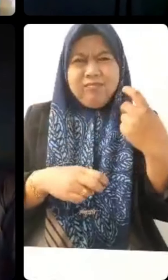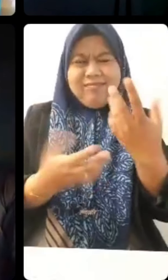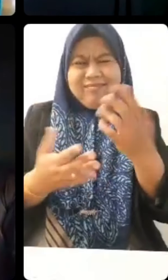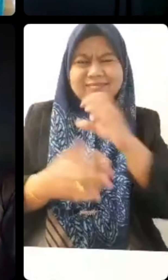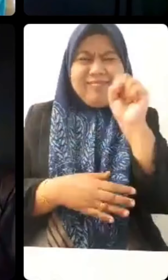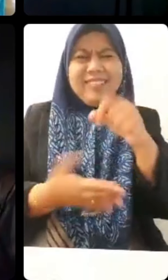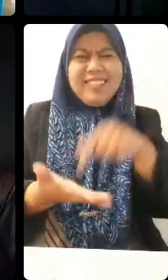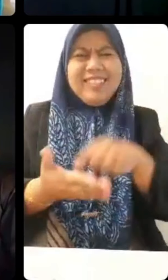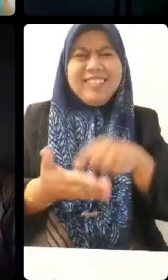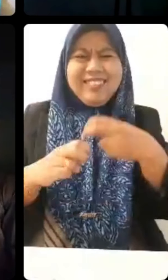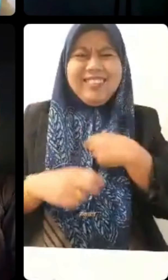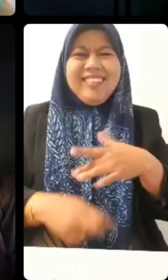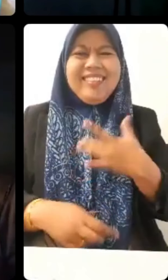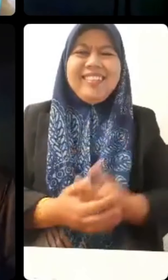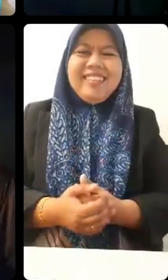Okey.